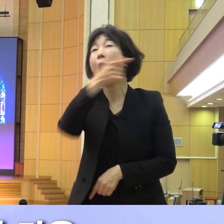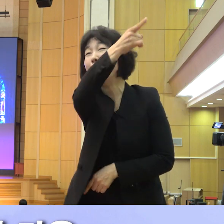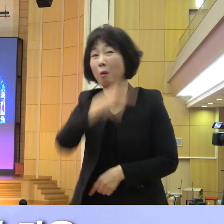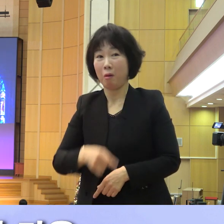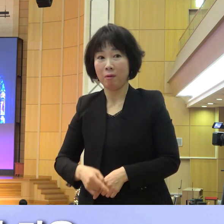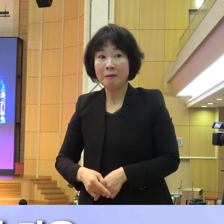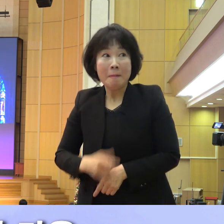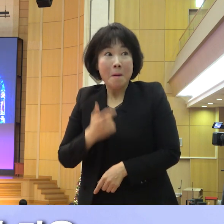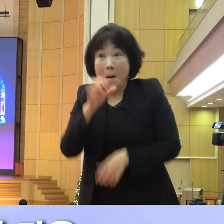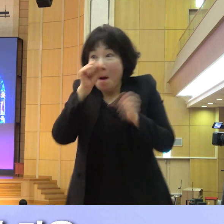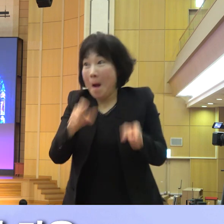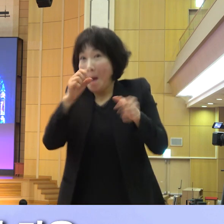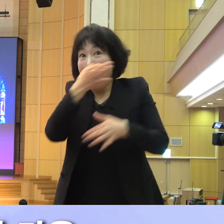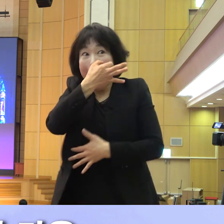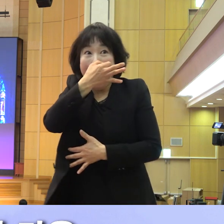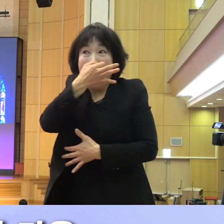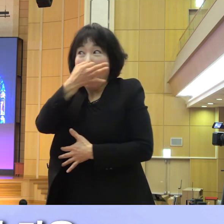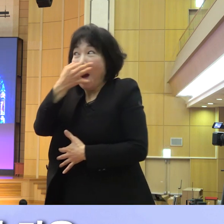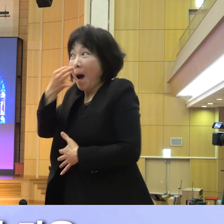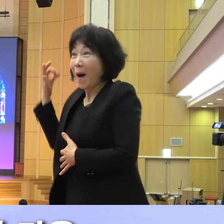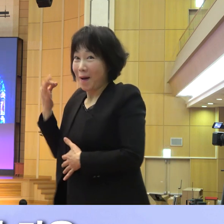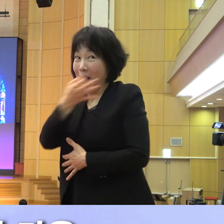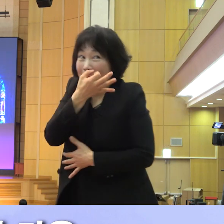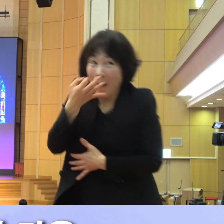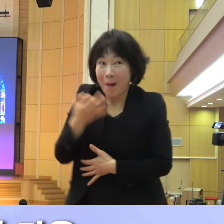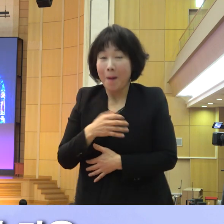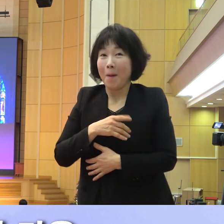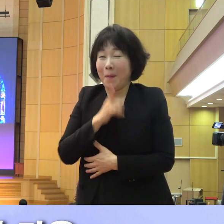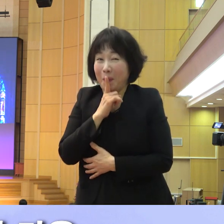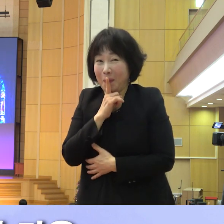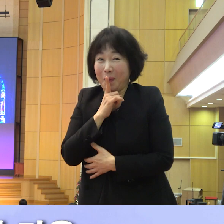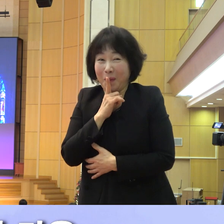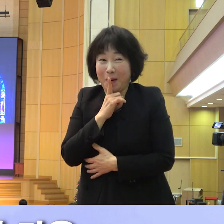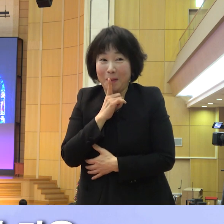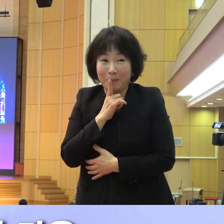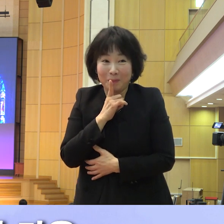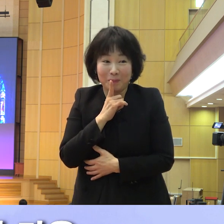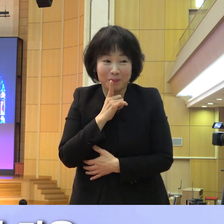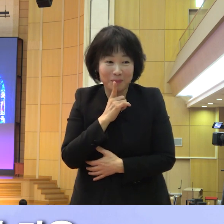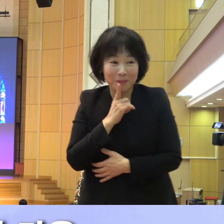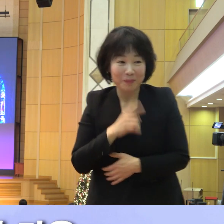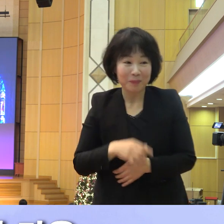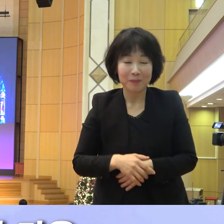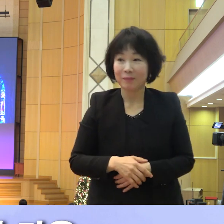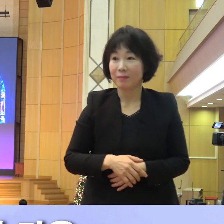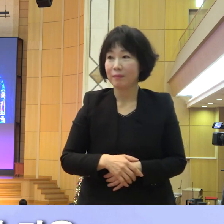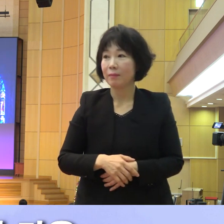근데 야곱은 내가 이렇게 팥주강을 주고 장자의 명을 팔아라,